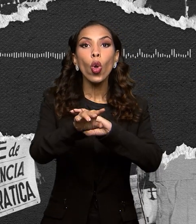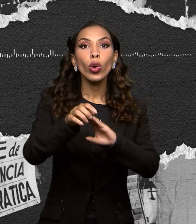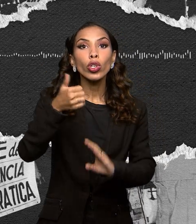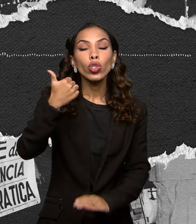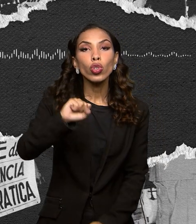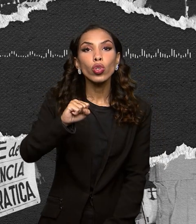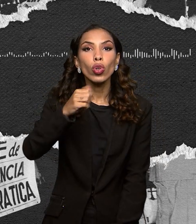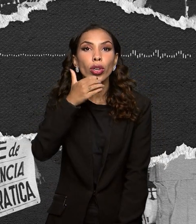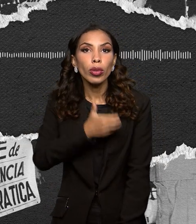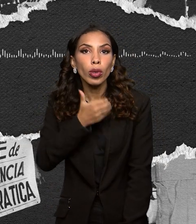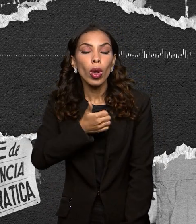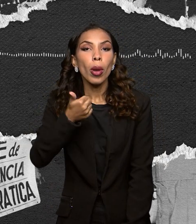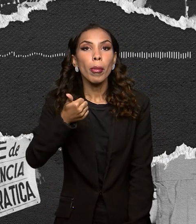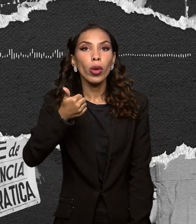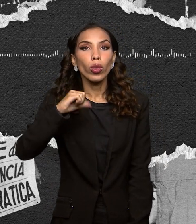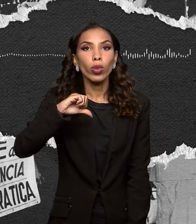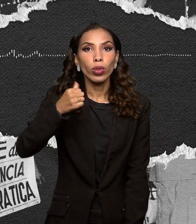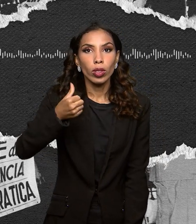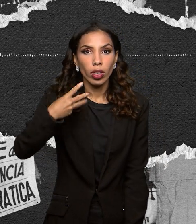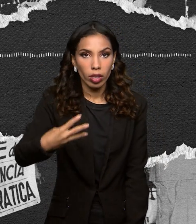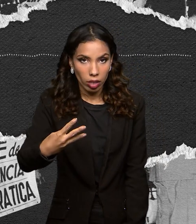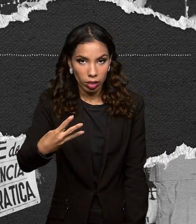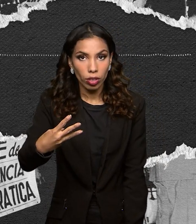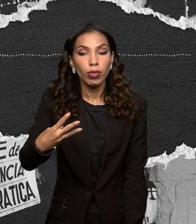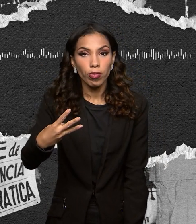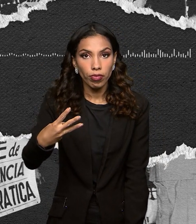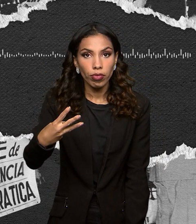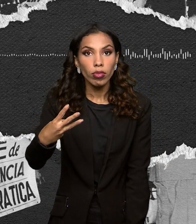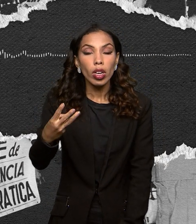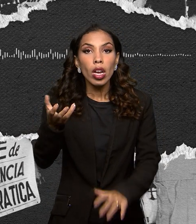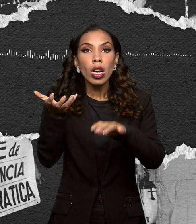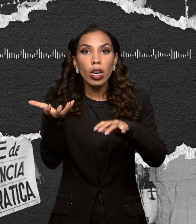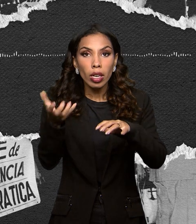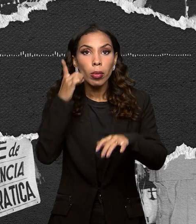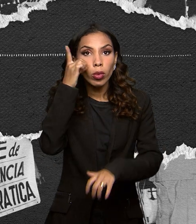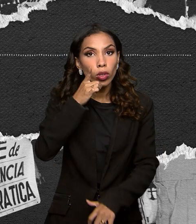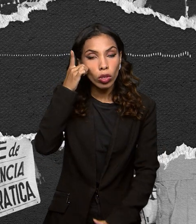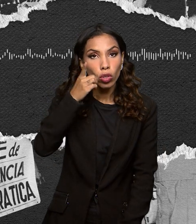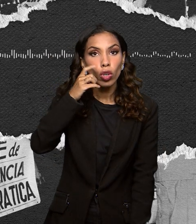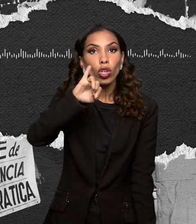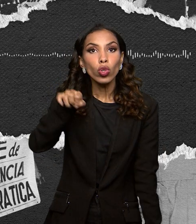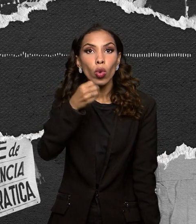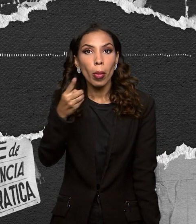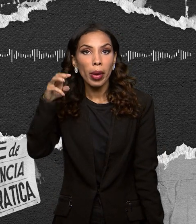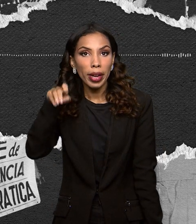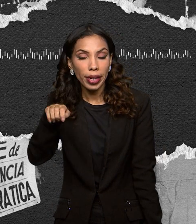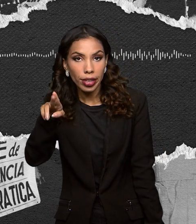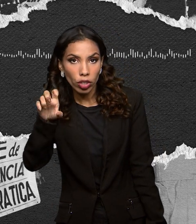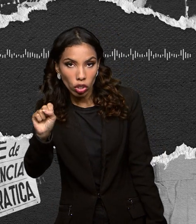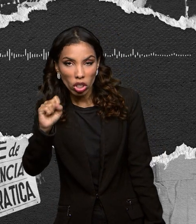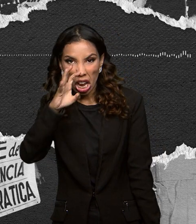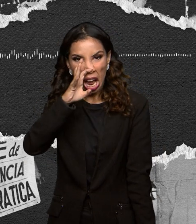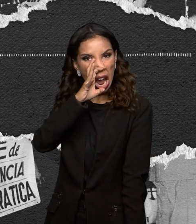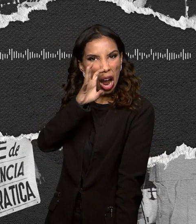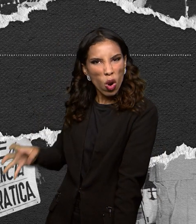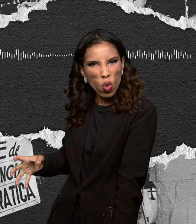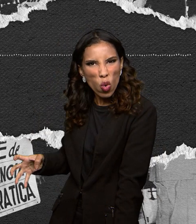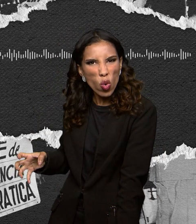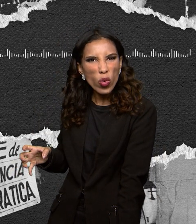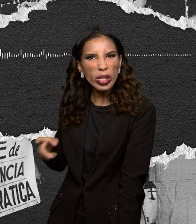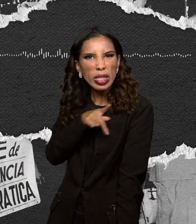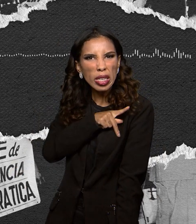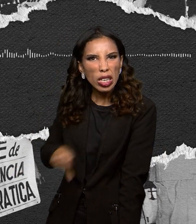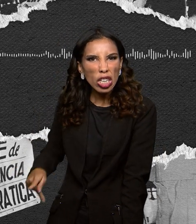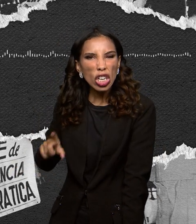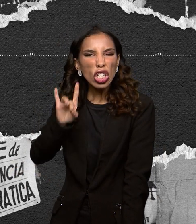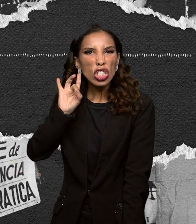18 de dezembro de 1963. Câmara dos Deputados, João Mendes acusa Goulart de só